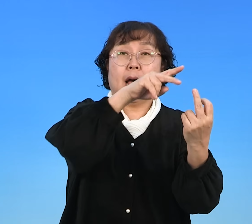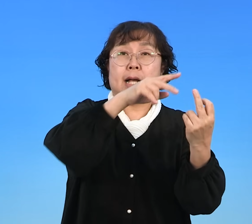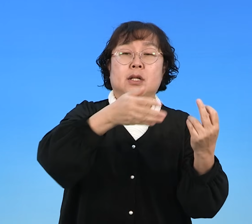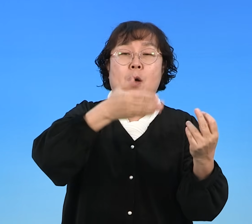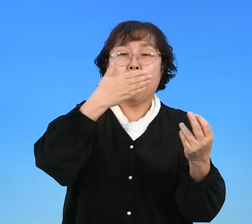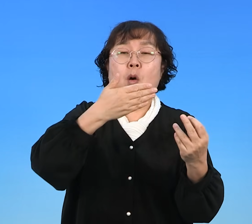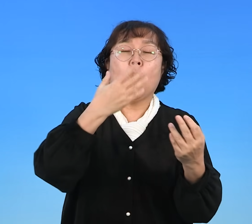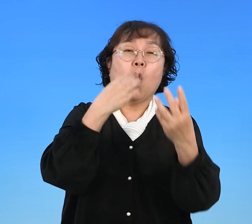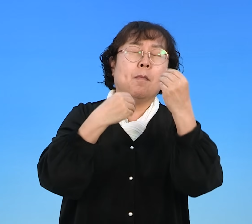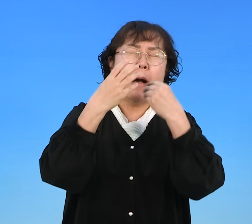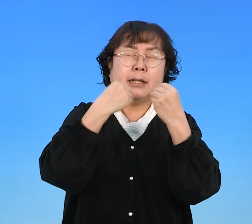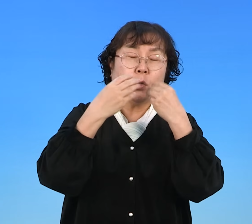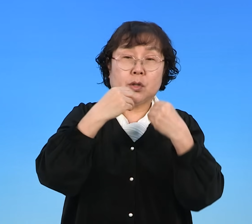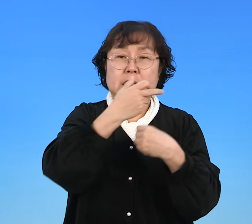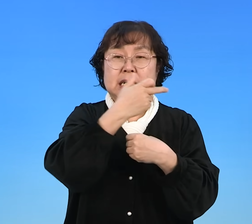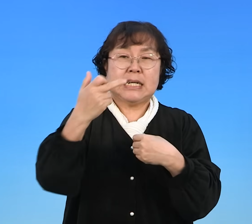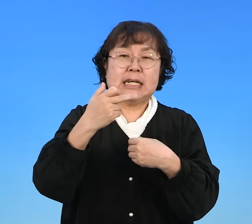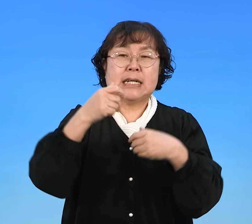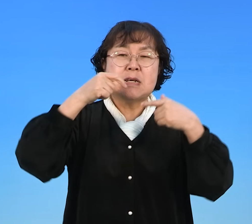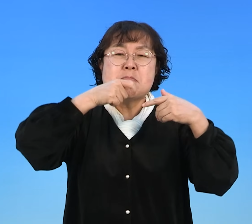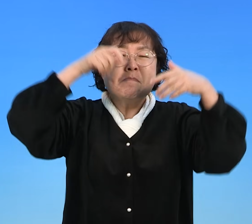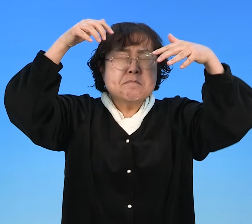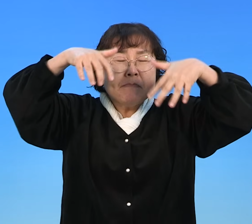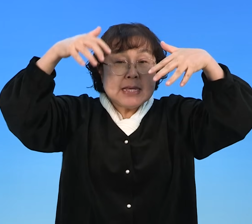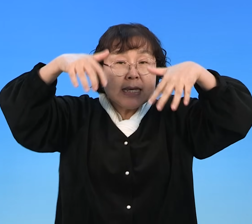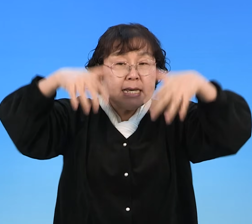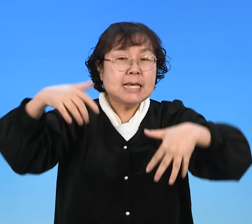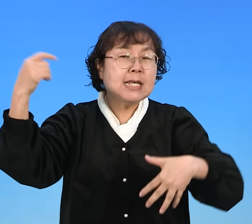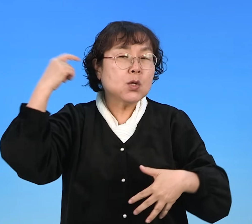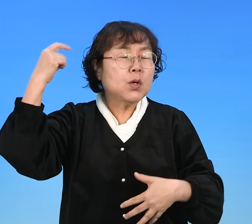마시소서, 큰 빗소리가 있나이다.